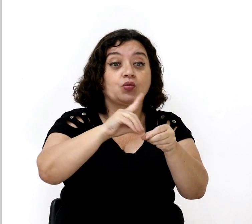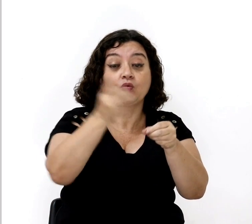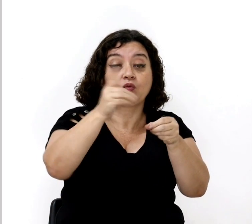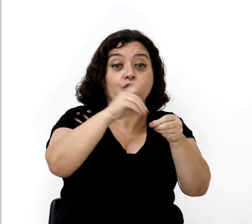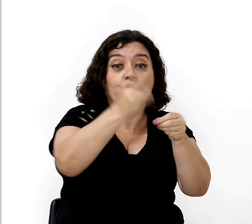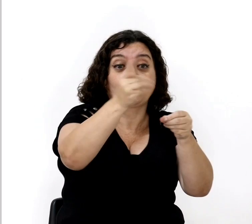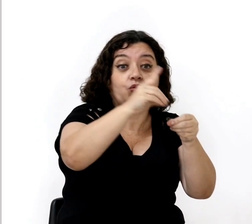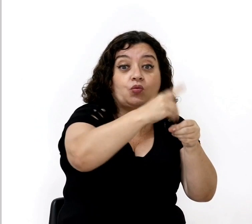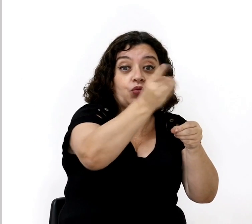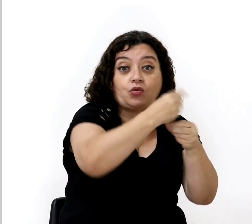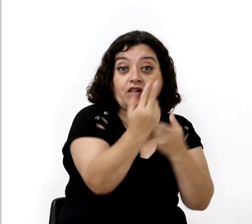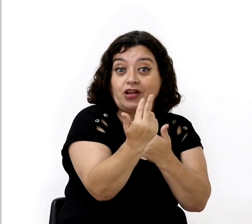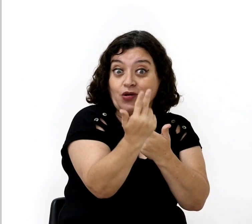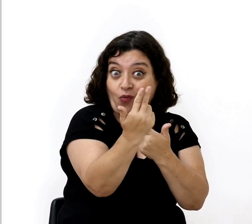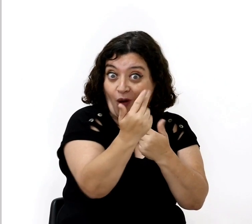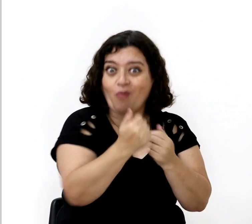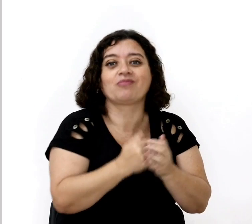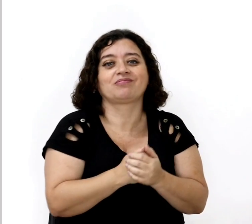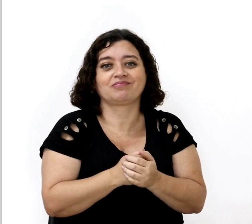Dorcas, que